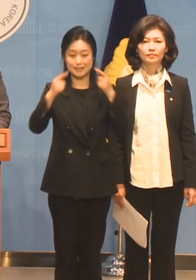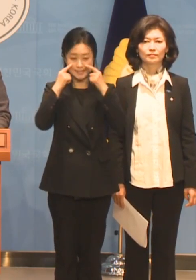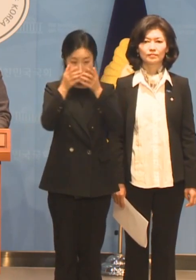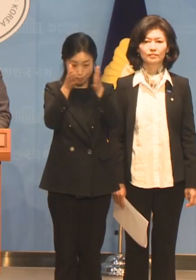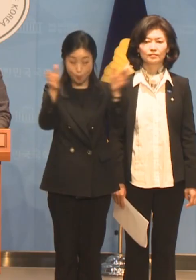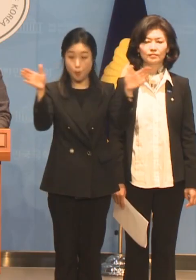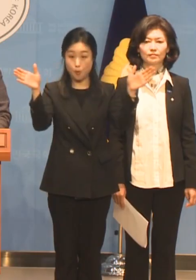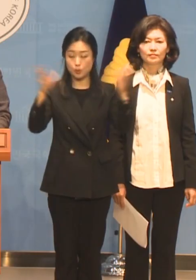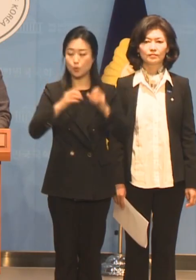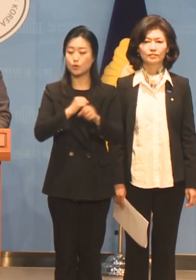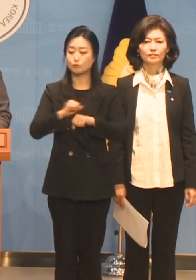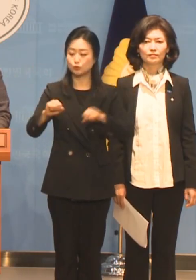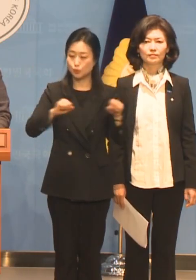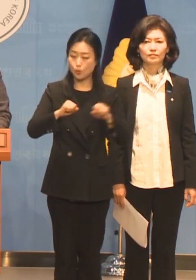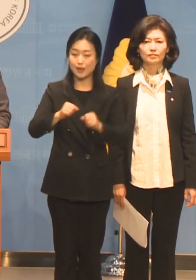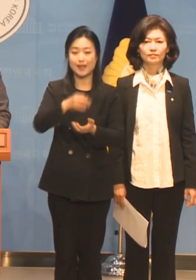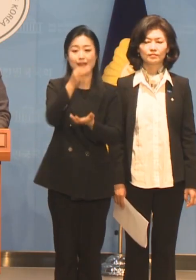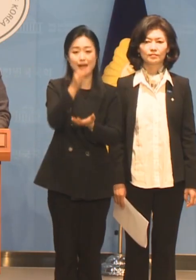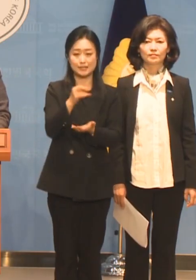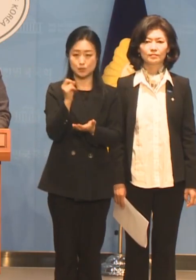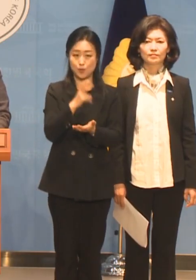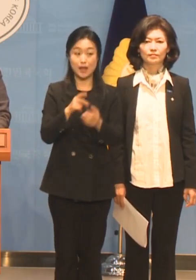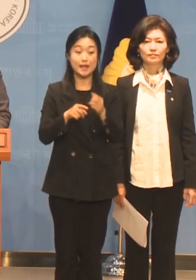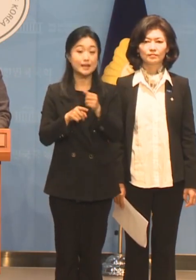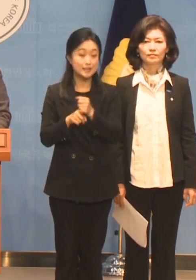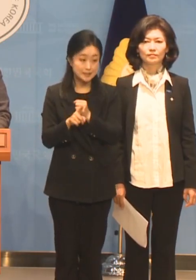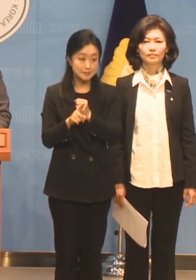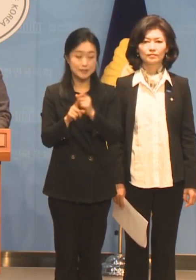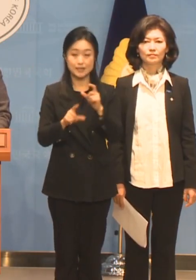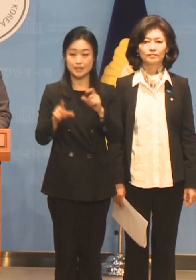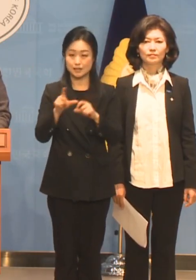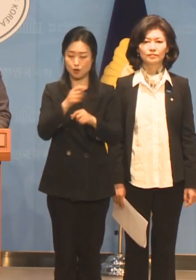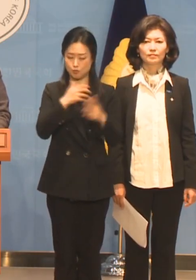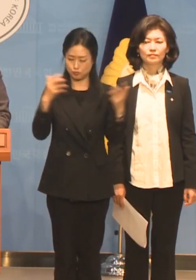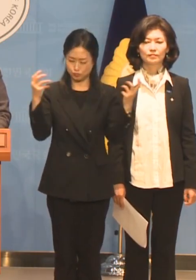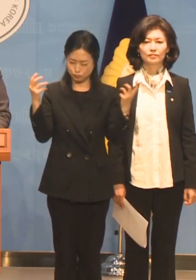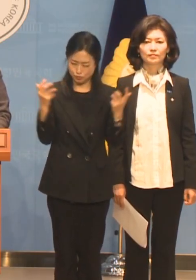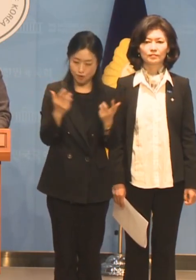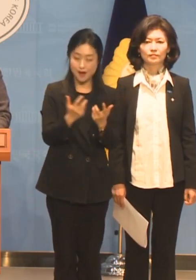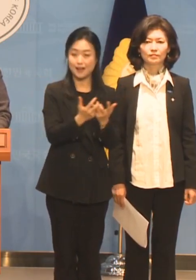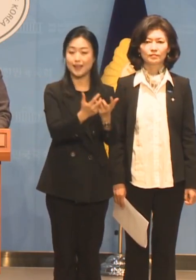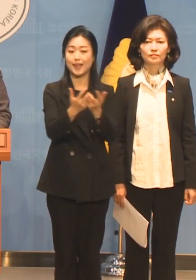독립운동의 본질적 가치와 의미를 더욱 풍부하게